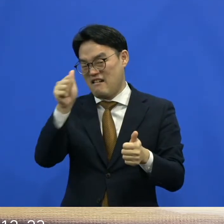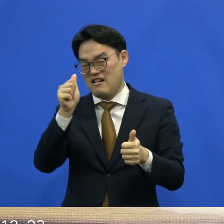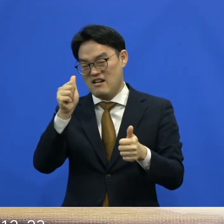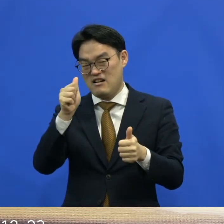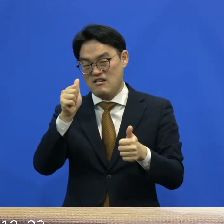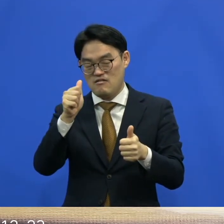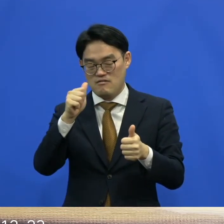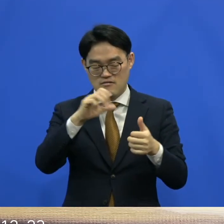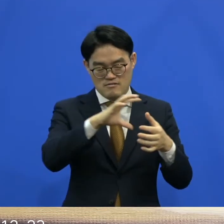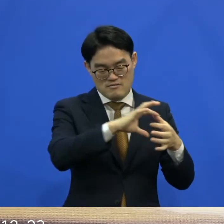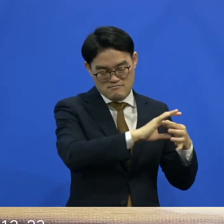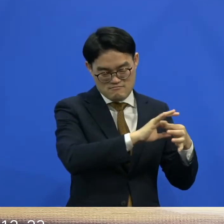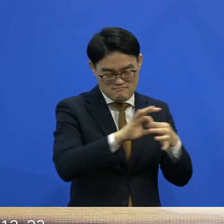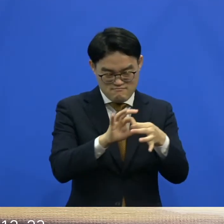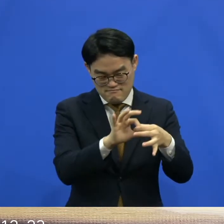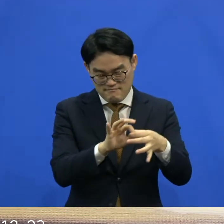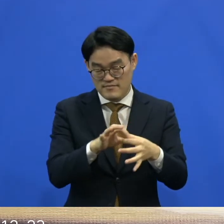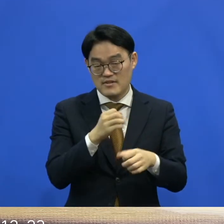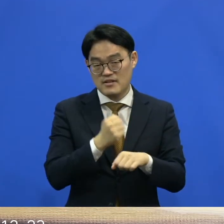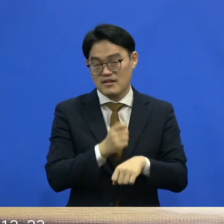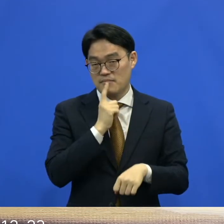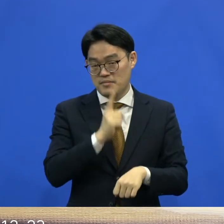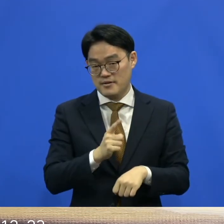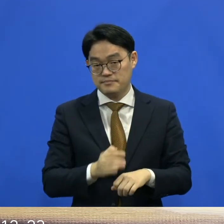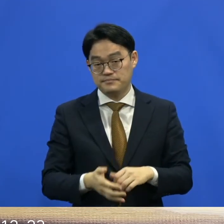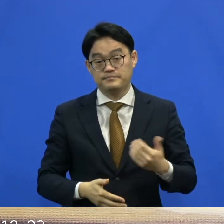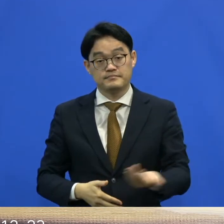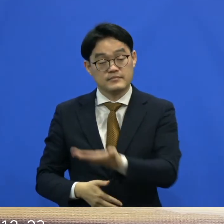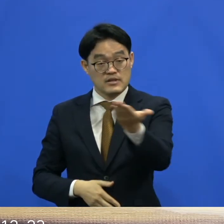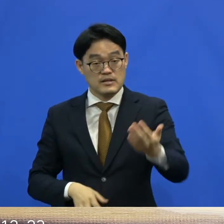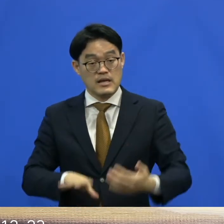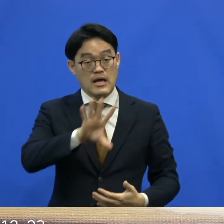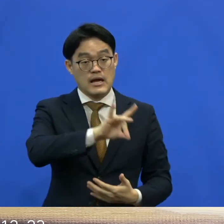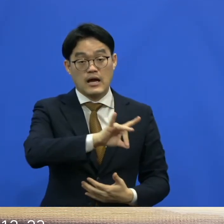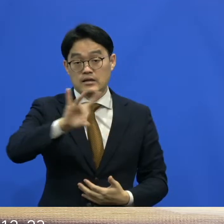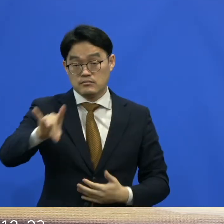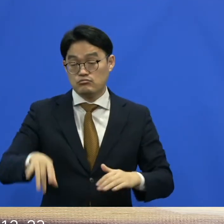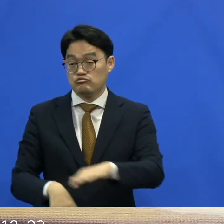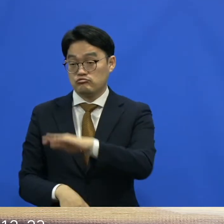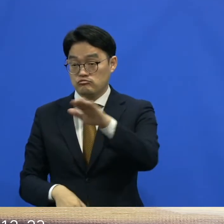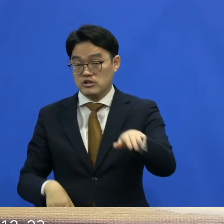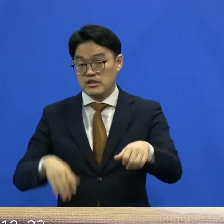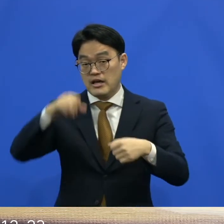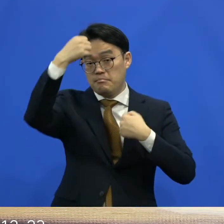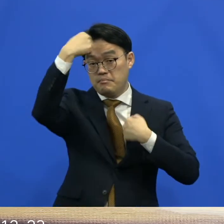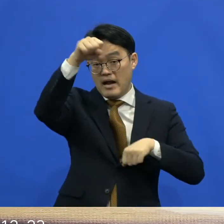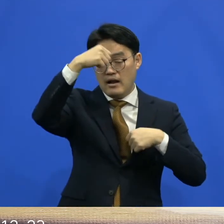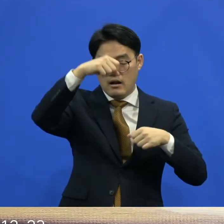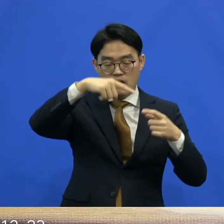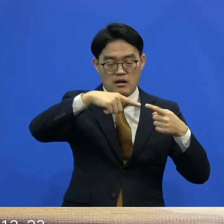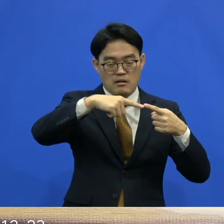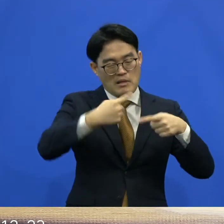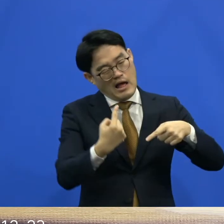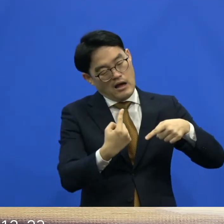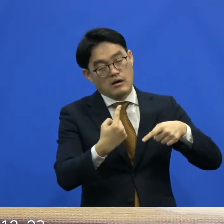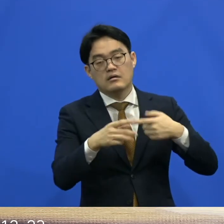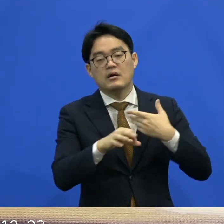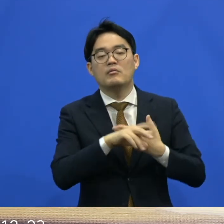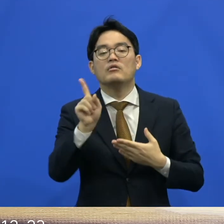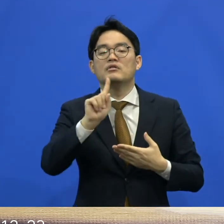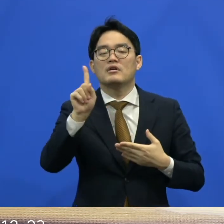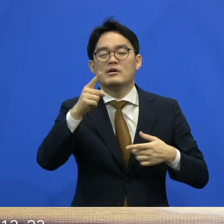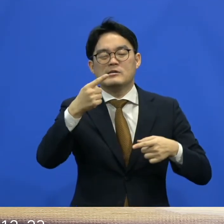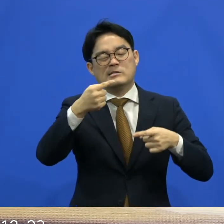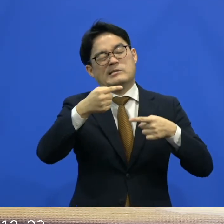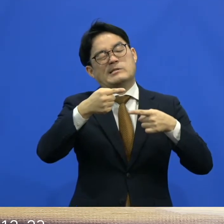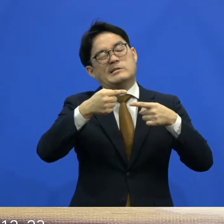우리 가끔 그런 거 있잖아요. 다리가 부러지거나 이랬을 때라고 철심을 박아. 뼈가 부러져 버려가지고